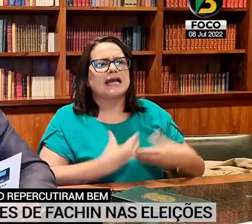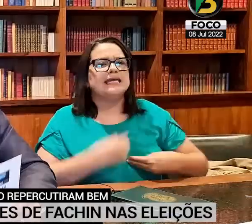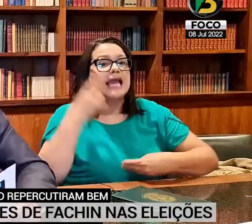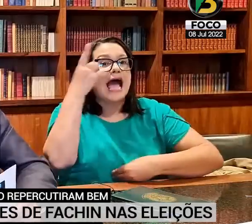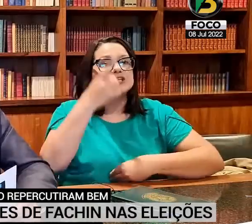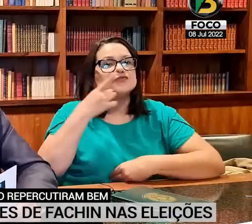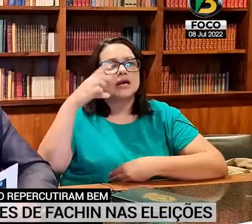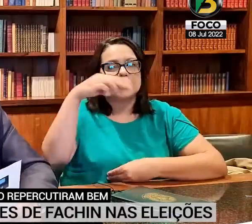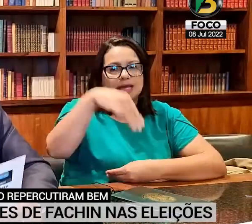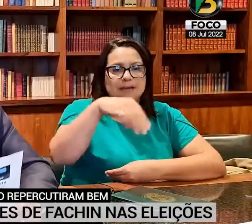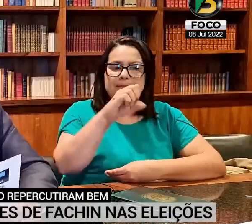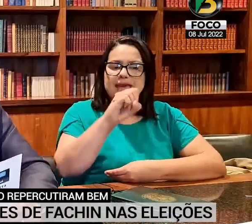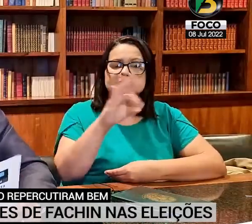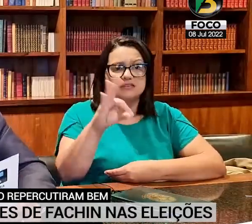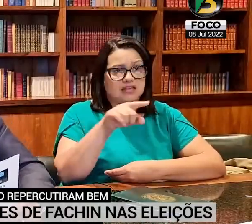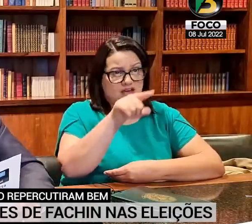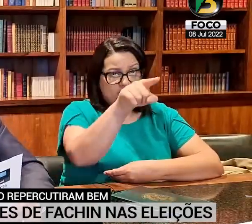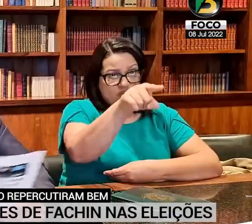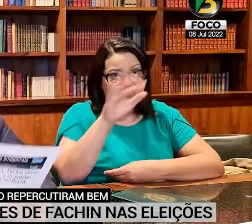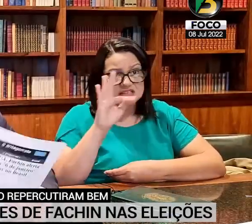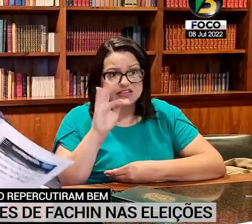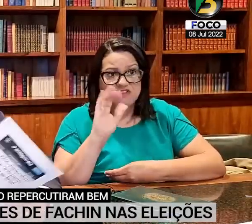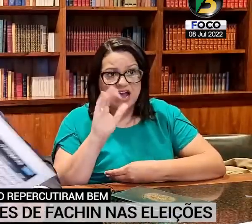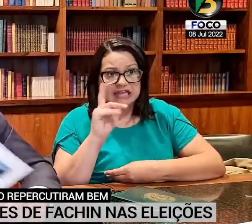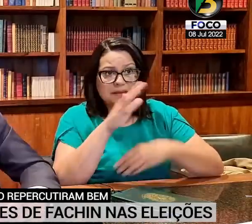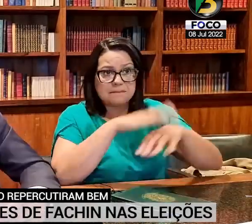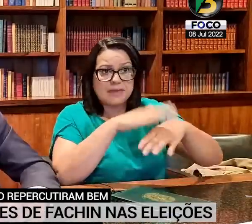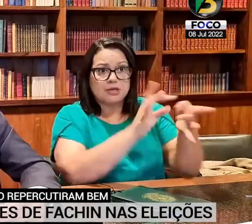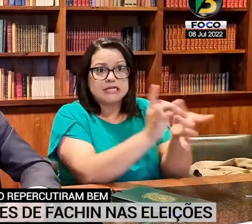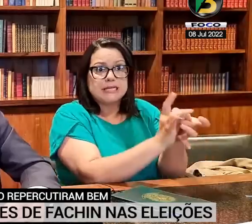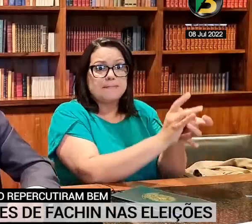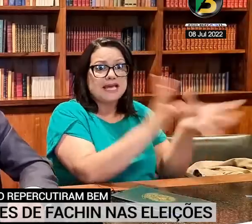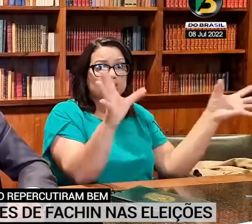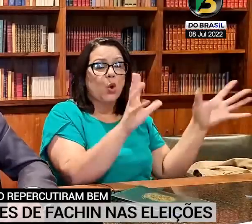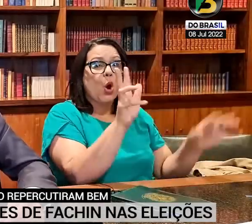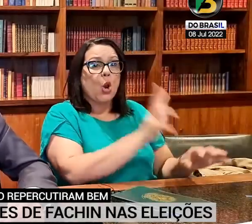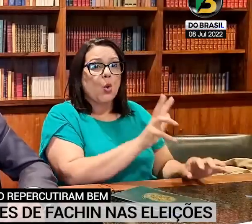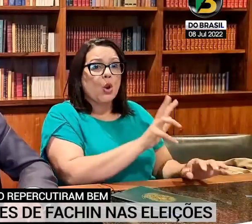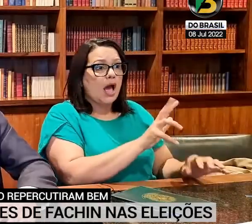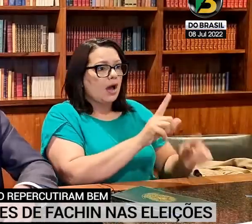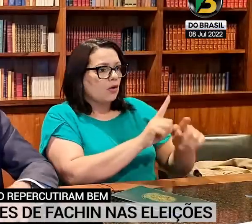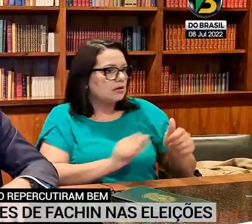dessa maneira logo o senhor tu tirou o Lula da cadeia e agora tá frente do processo eleitoral